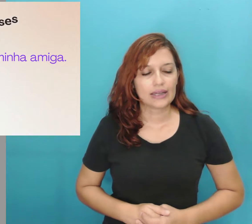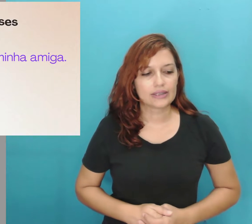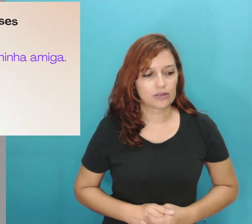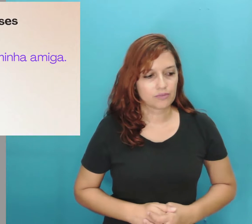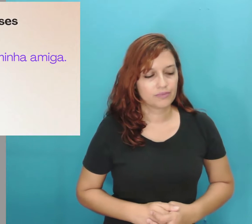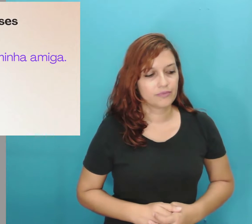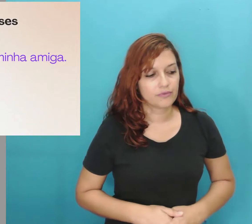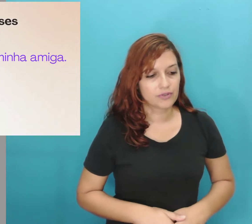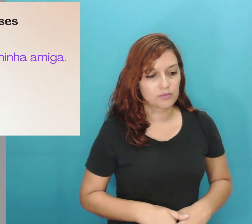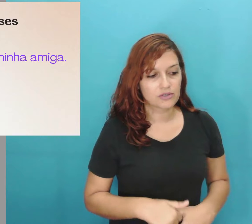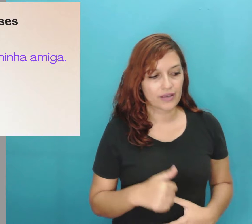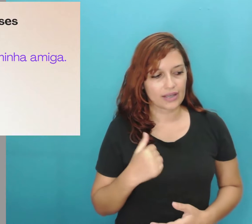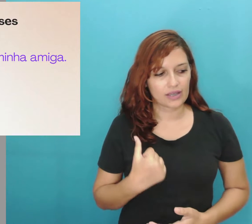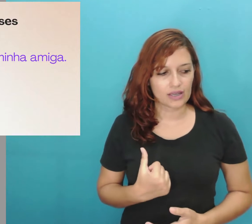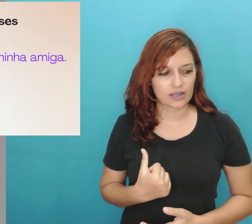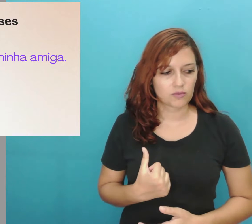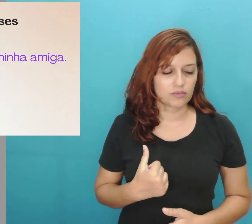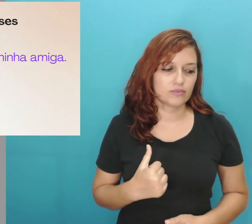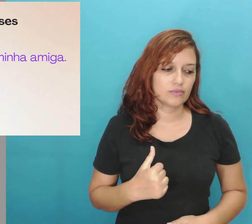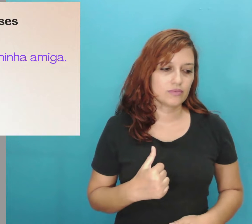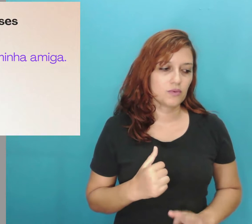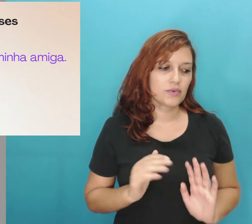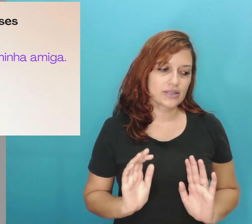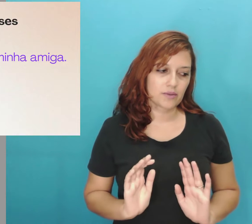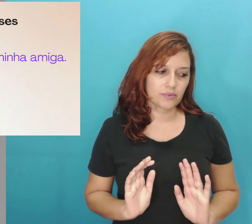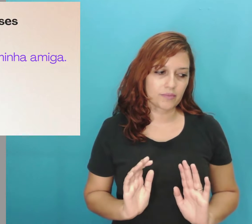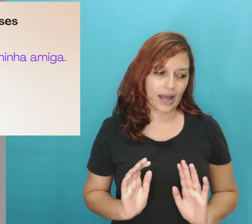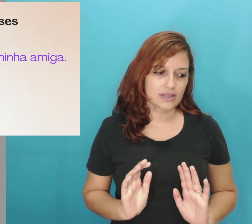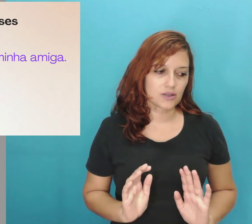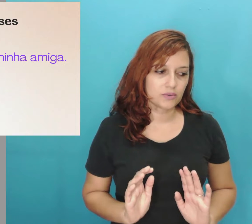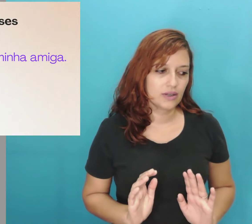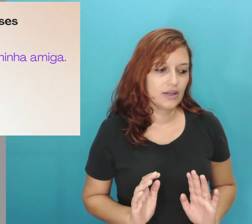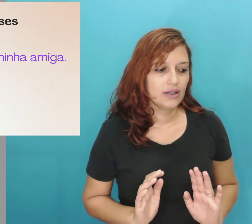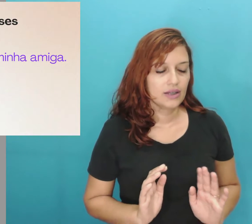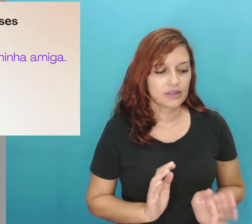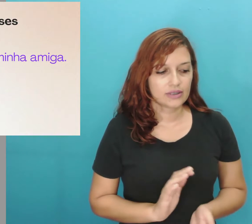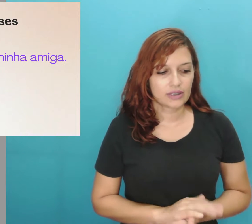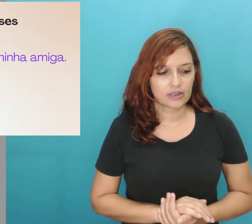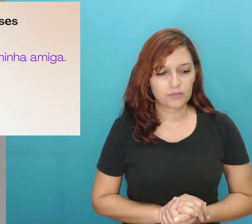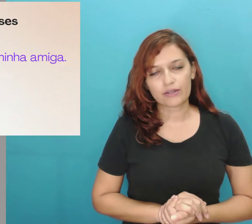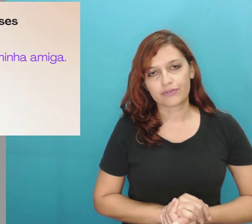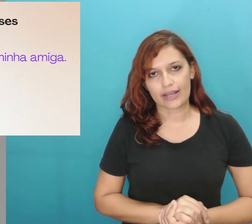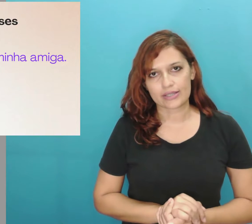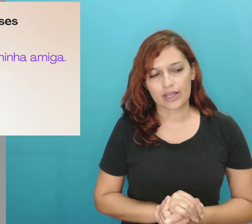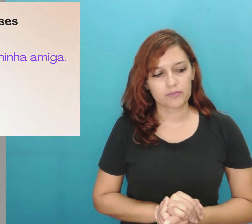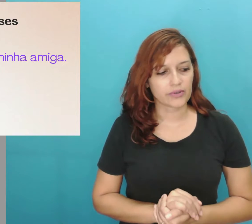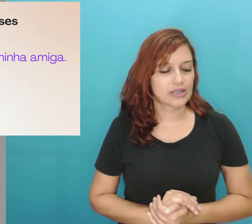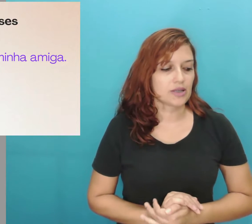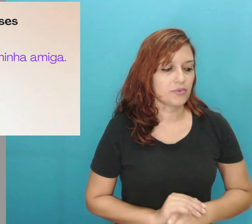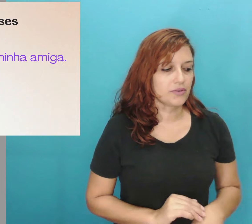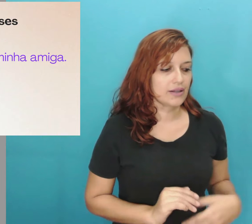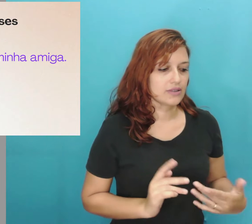Então, vamos ver aqui um exemplo básico de uma frase, né? Por exemplo, eu quero dizer